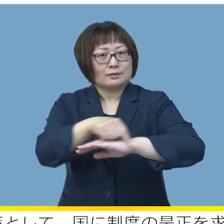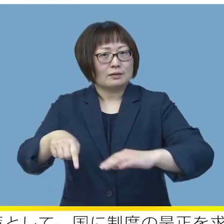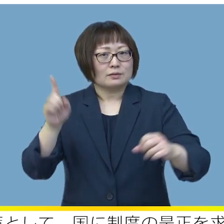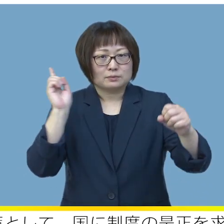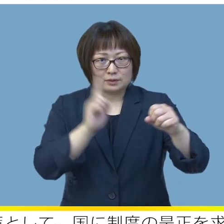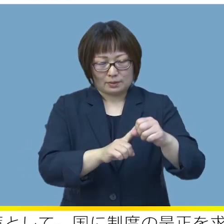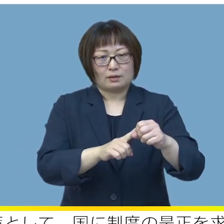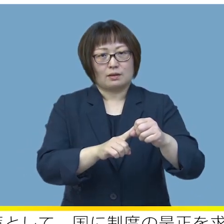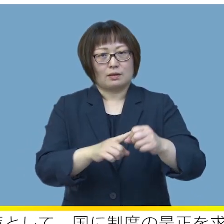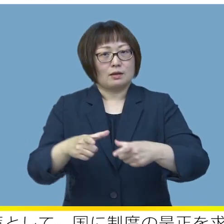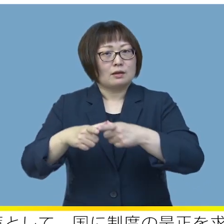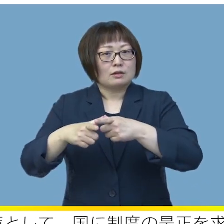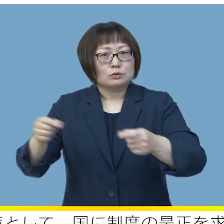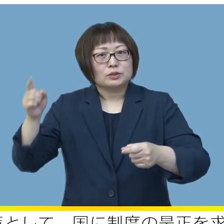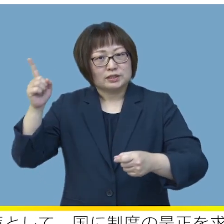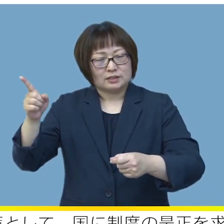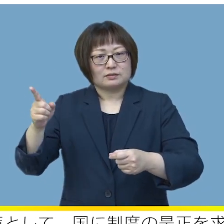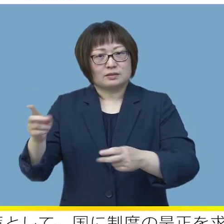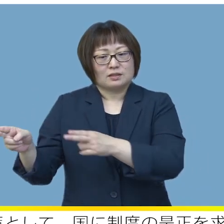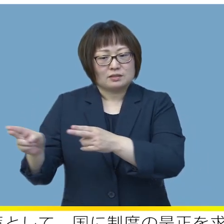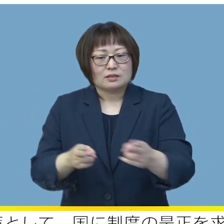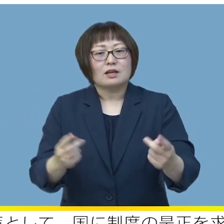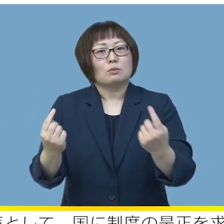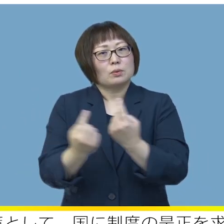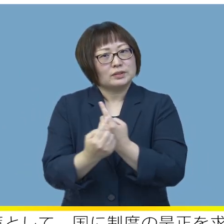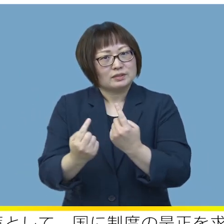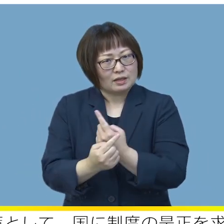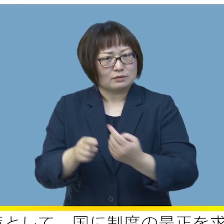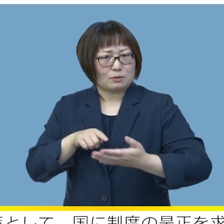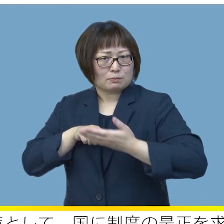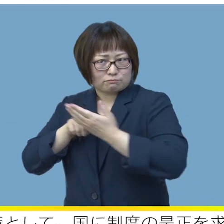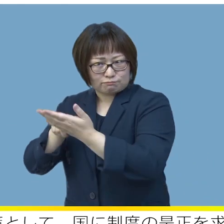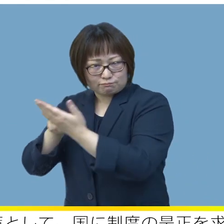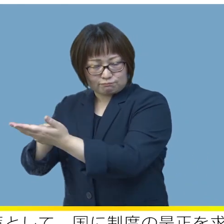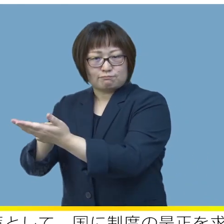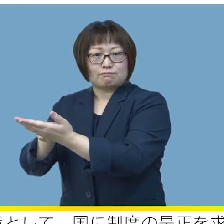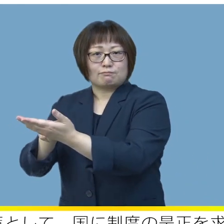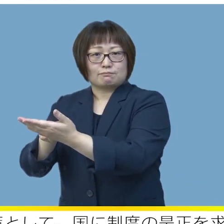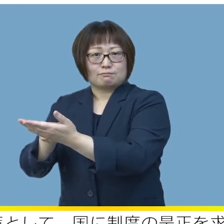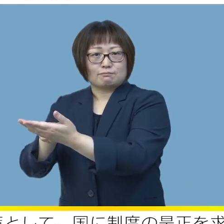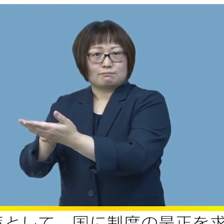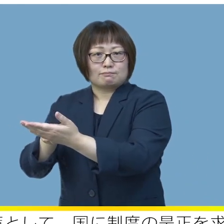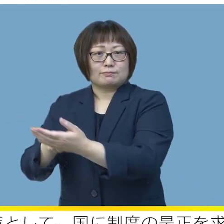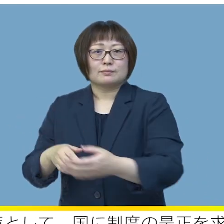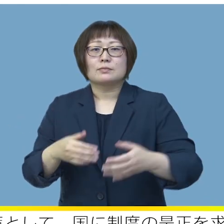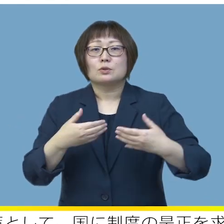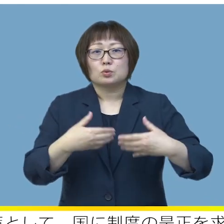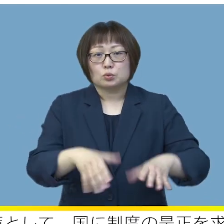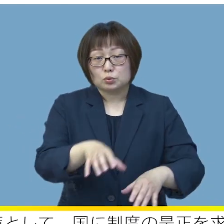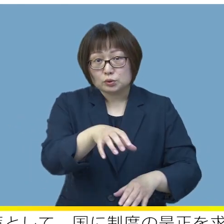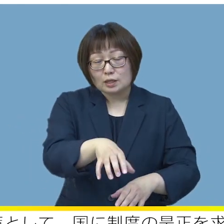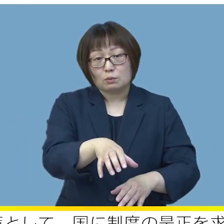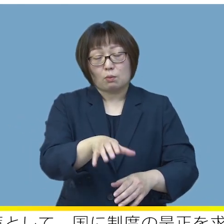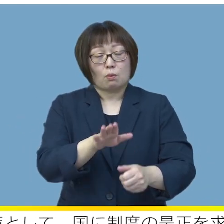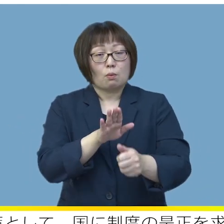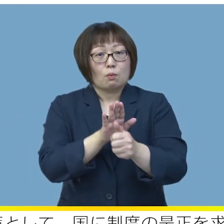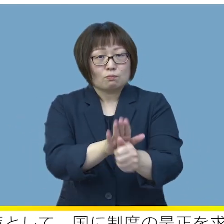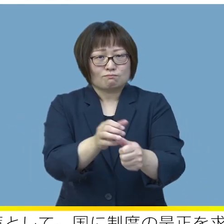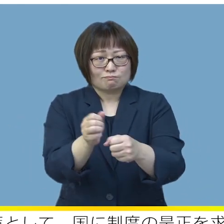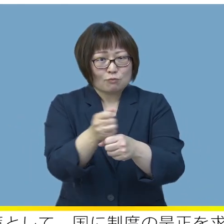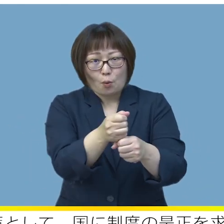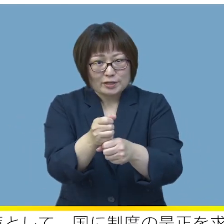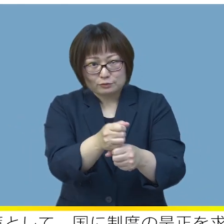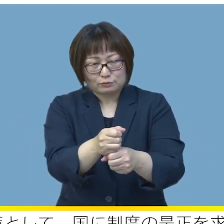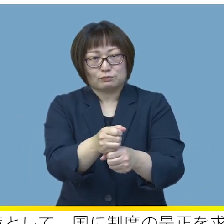国に制度の是正を求めるとともにふるさとを応援するという